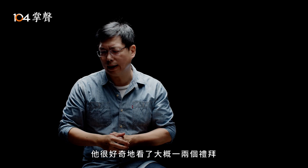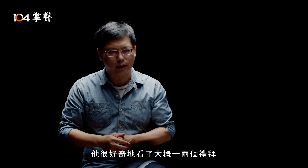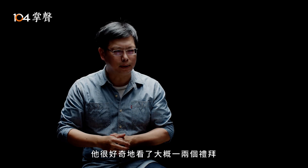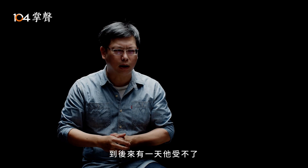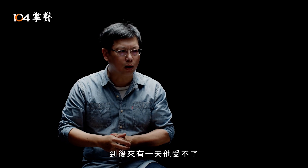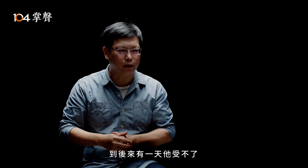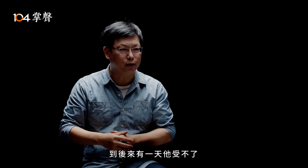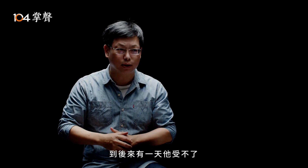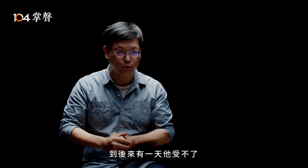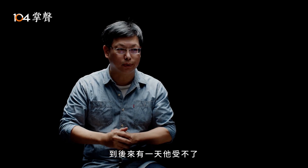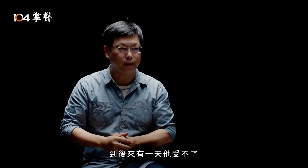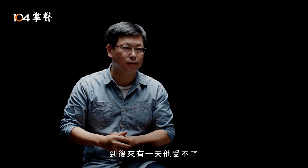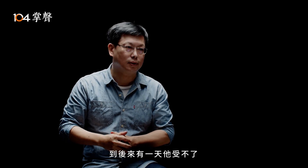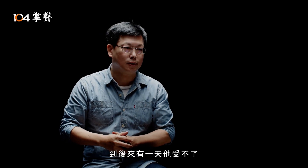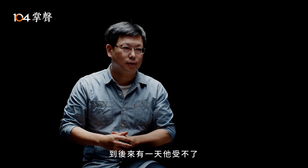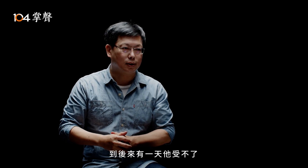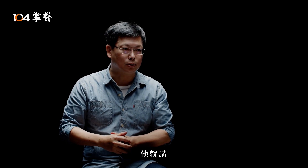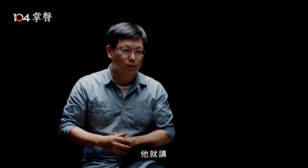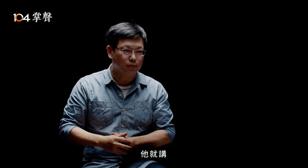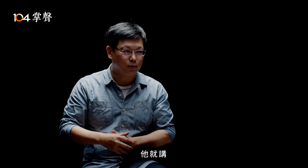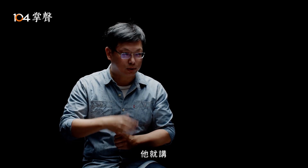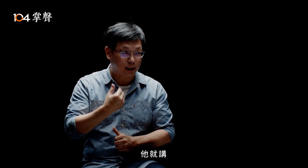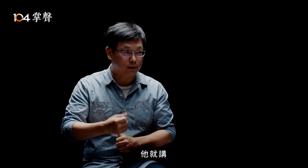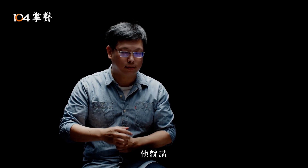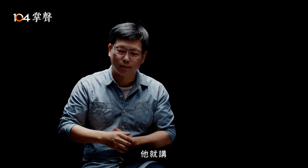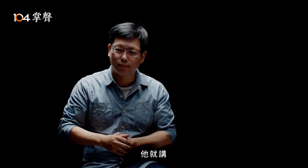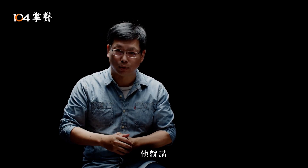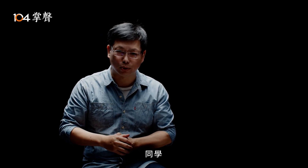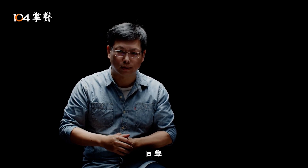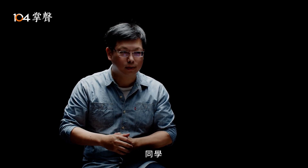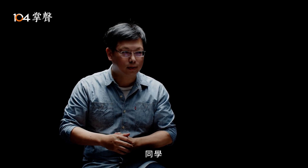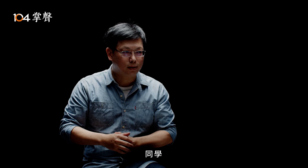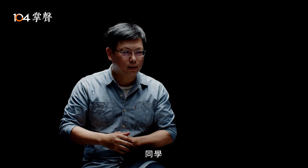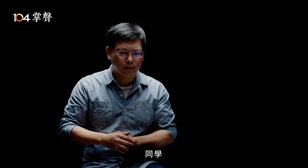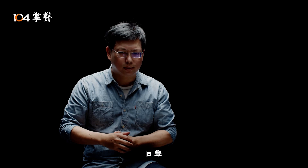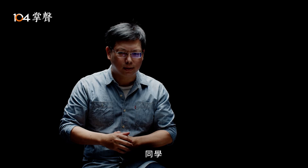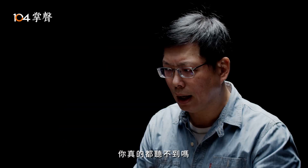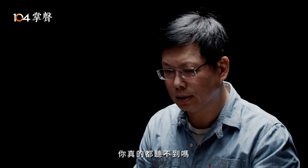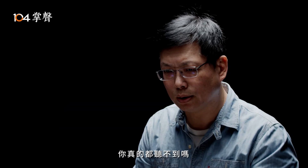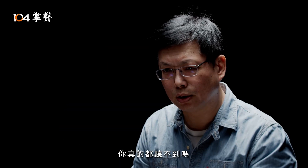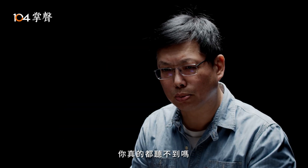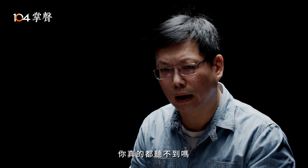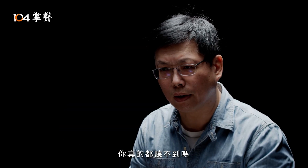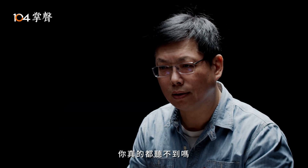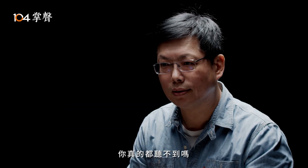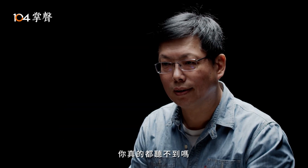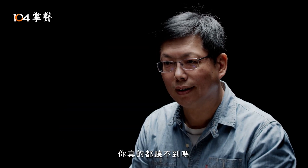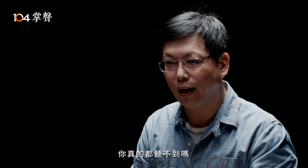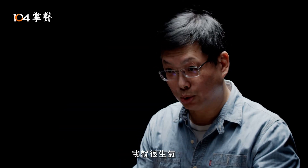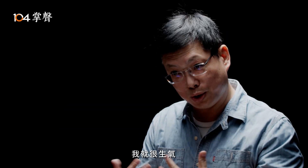看了大概一两个礼拜，到后来有一天他受不了，他就用讲的，同学，啊你真的都听不